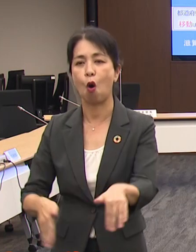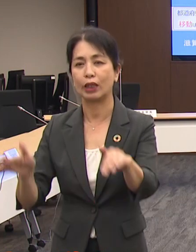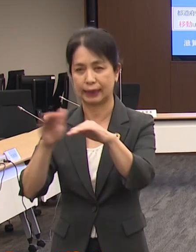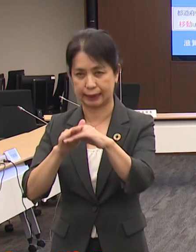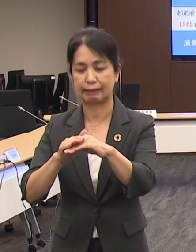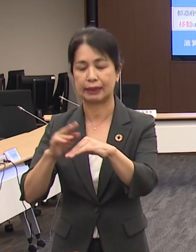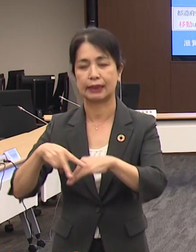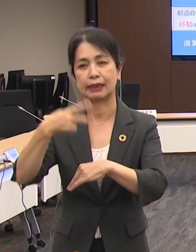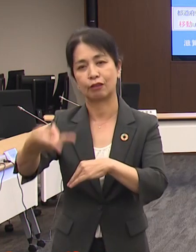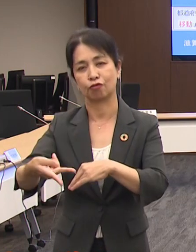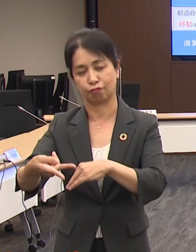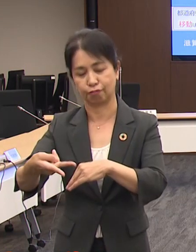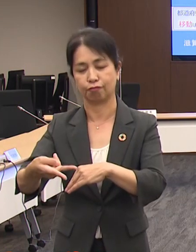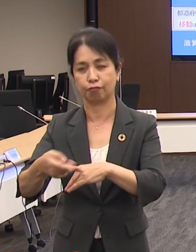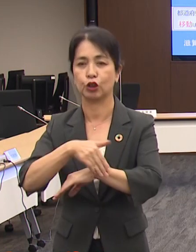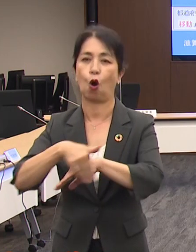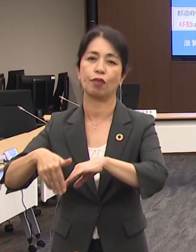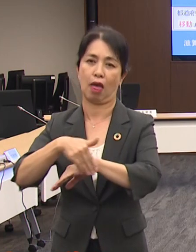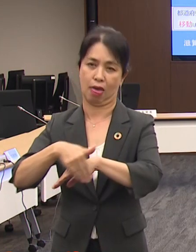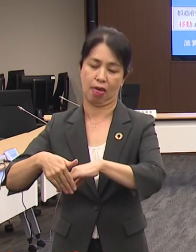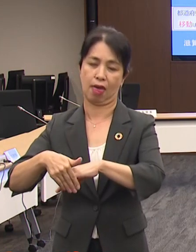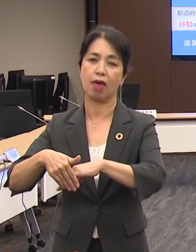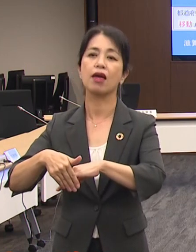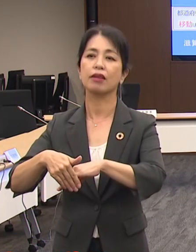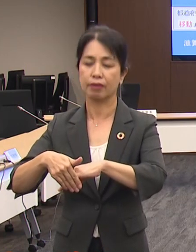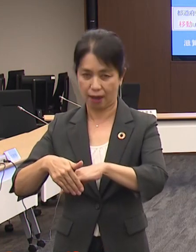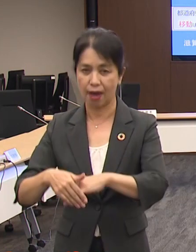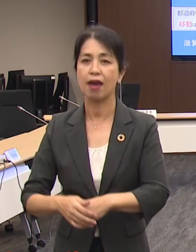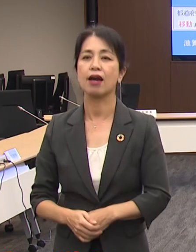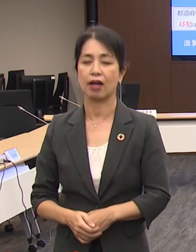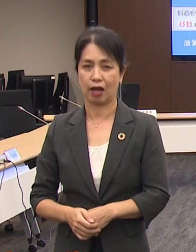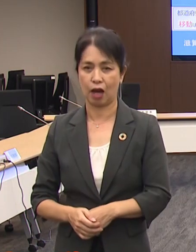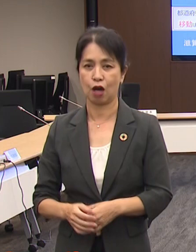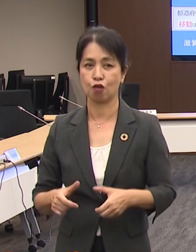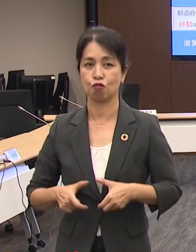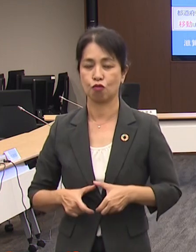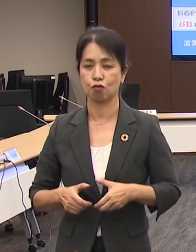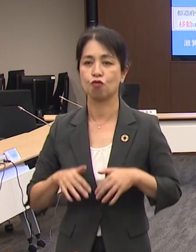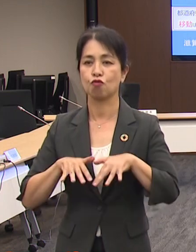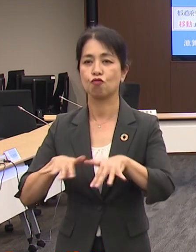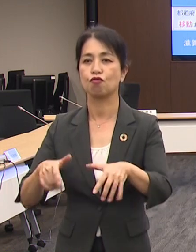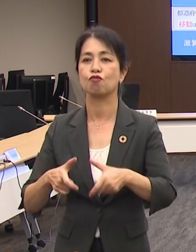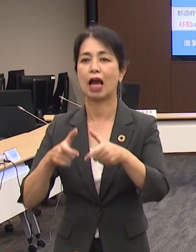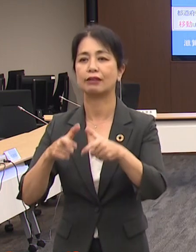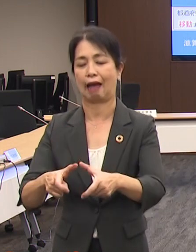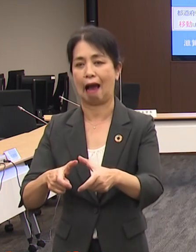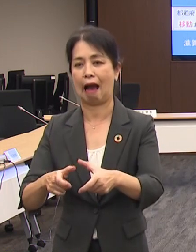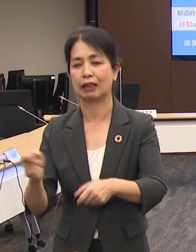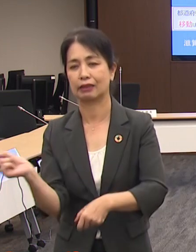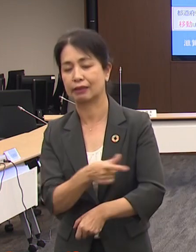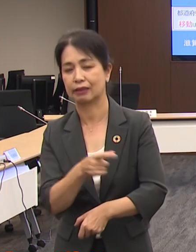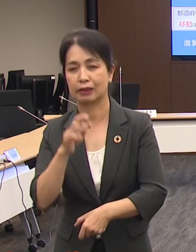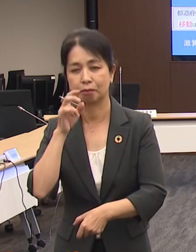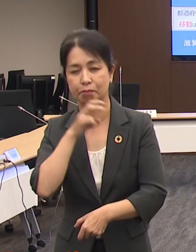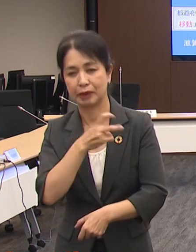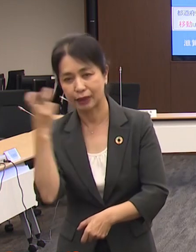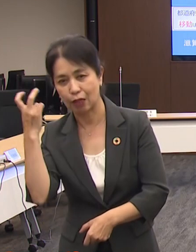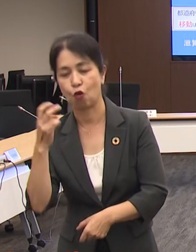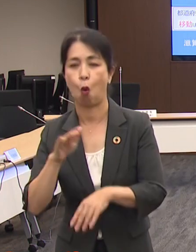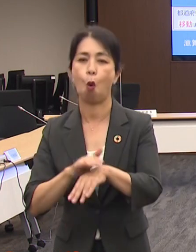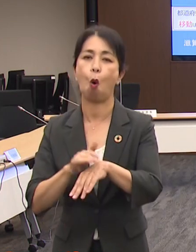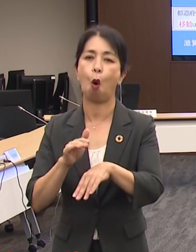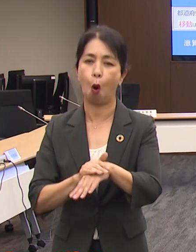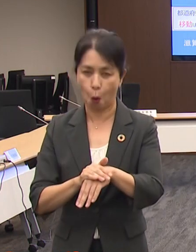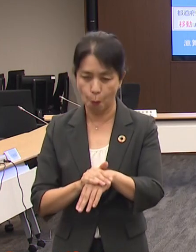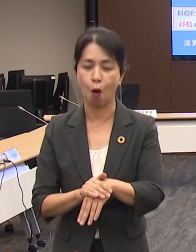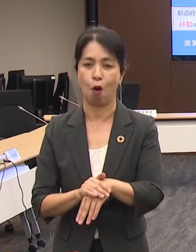イベントベースサーベイランスについてもしっかりと円滑に動かせるようにしていきたいと思います。もう